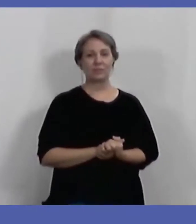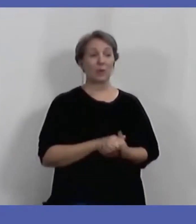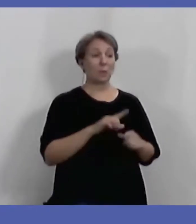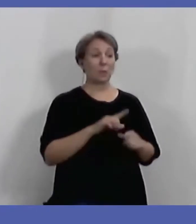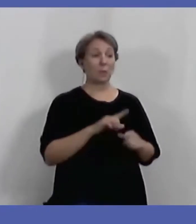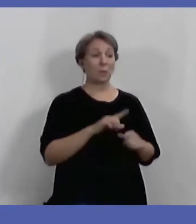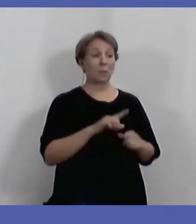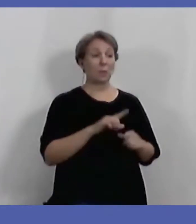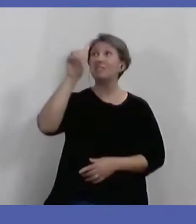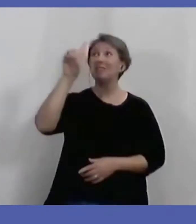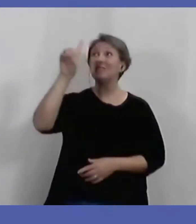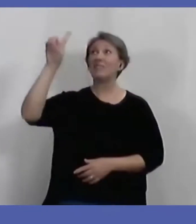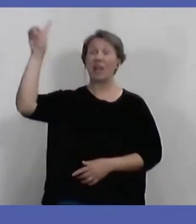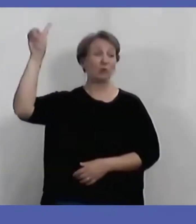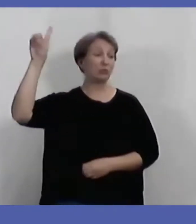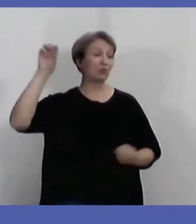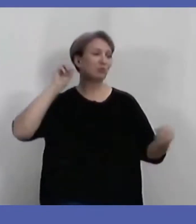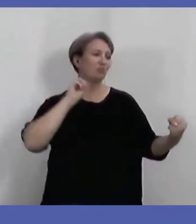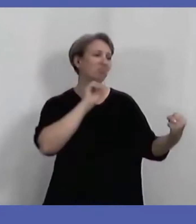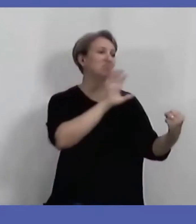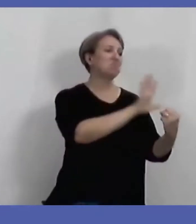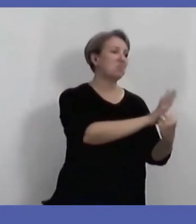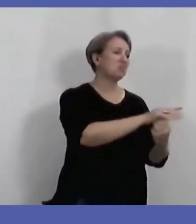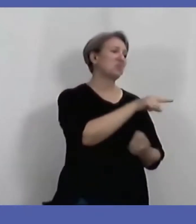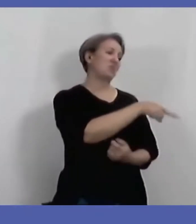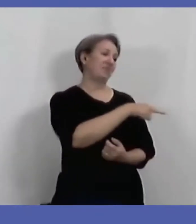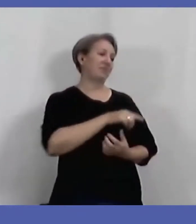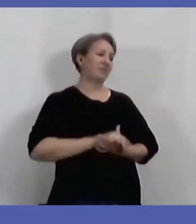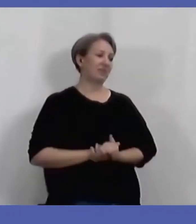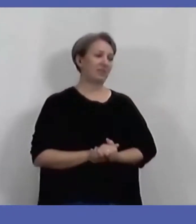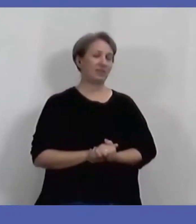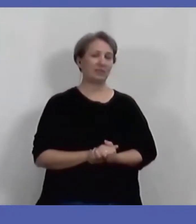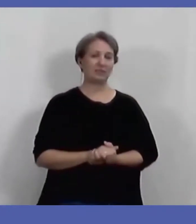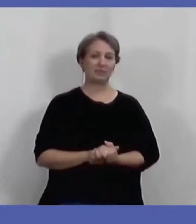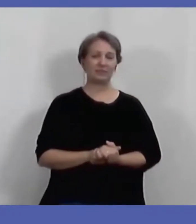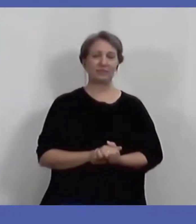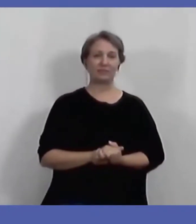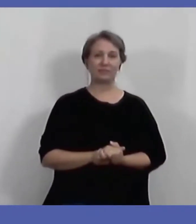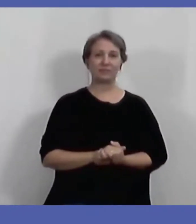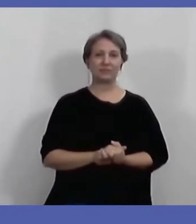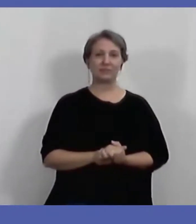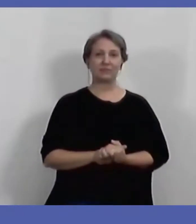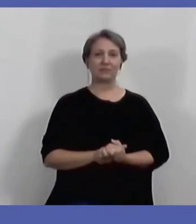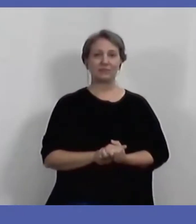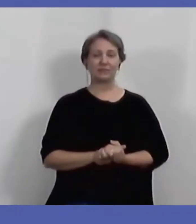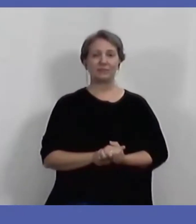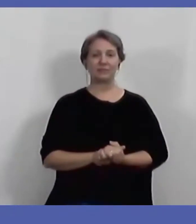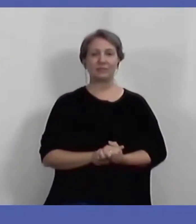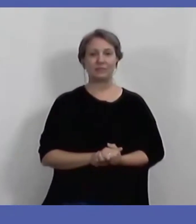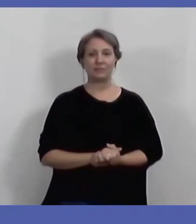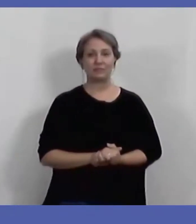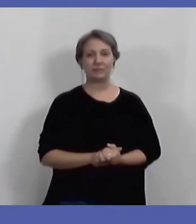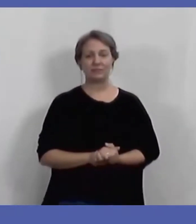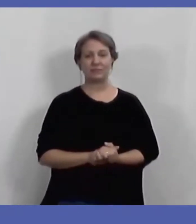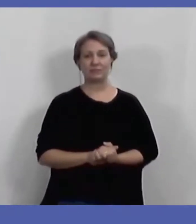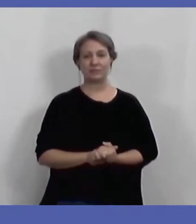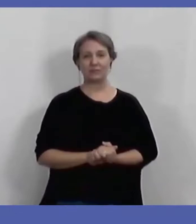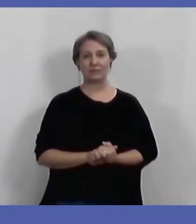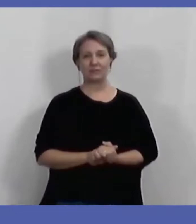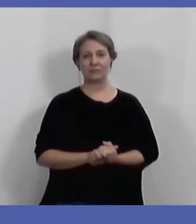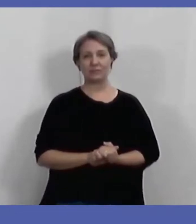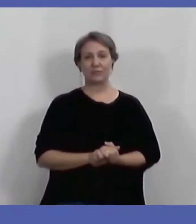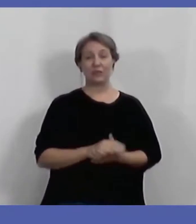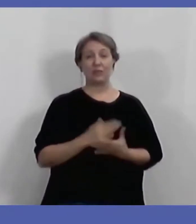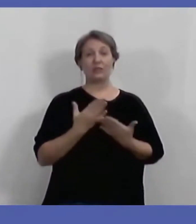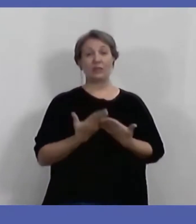meu Pai que está nos céus. Aleluia. Então, aqui é uma importante